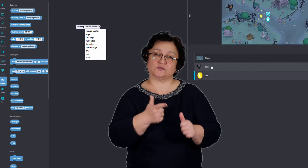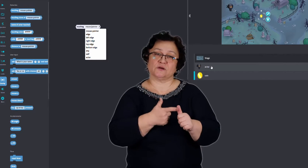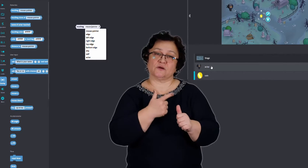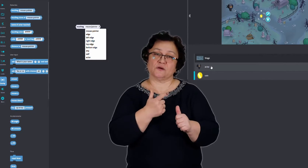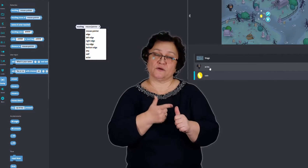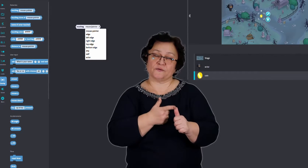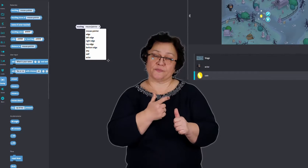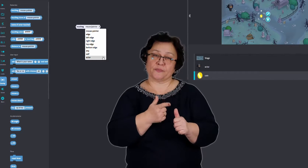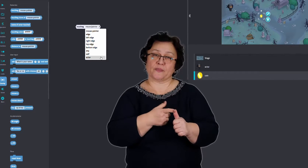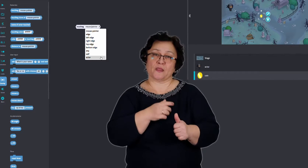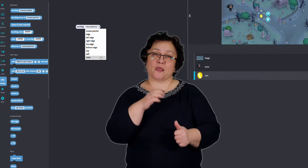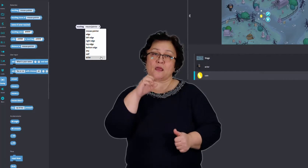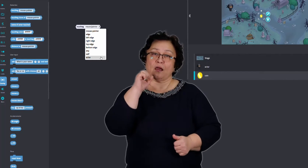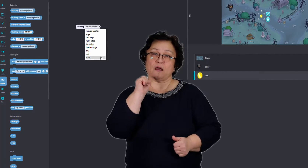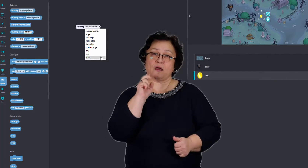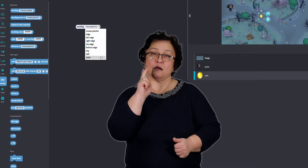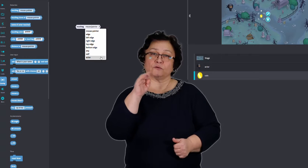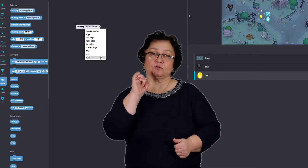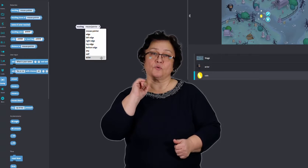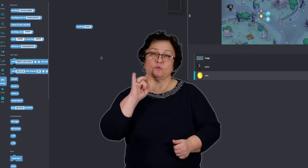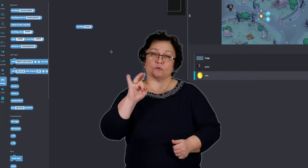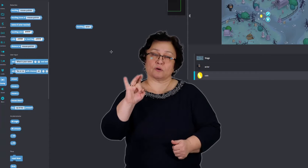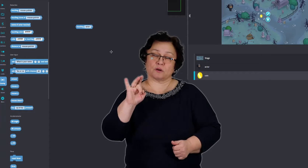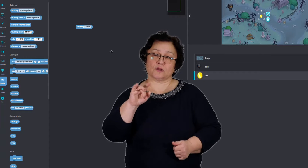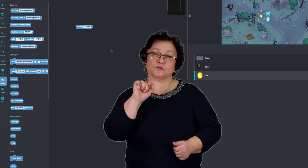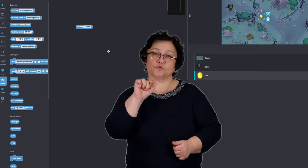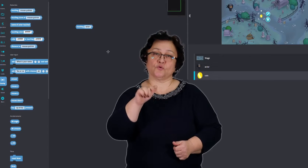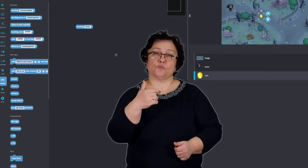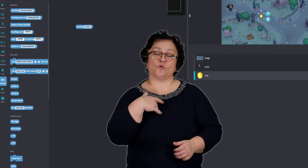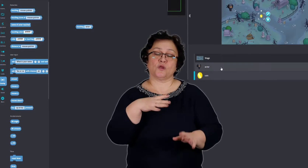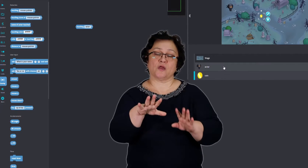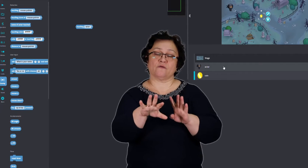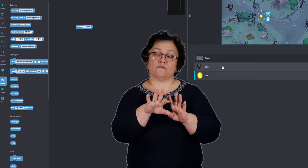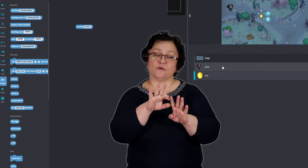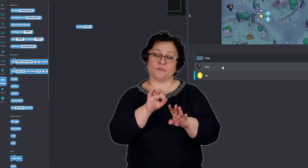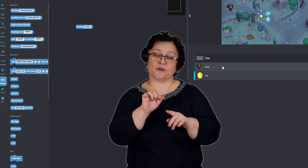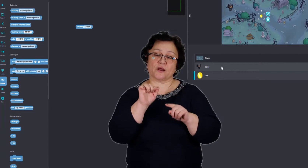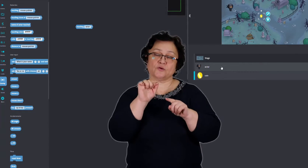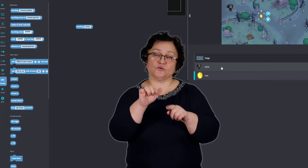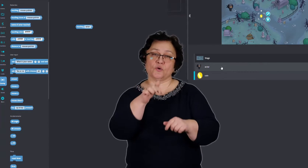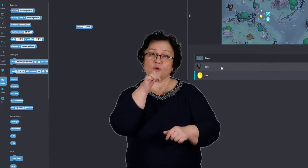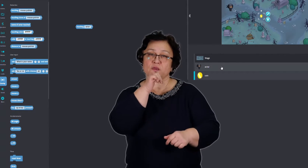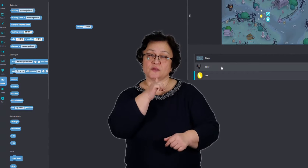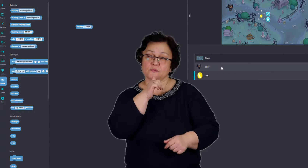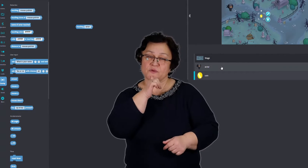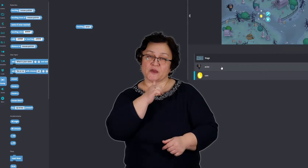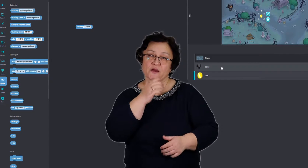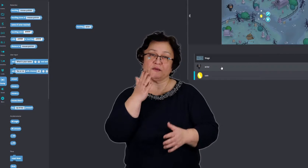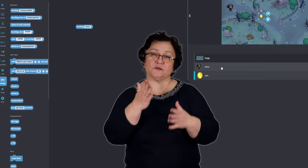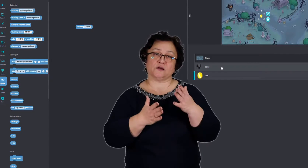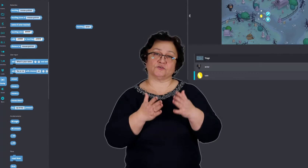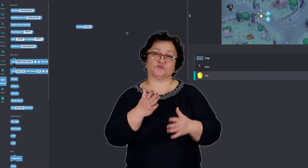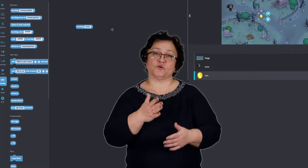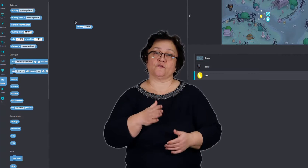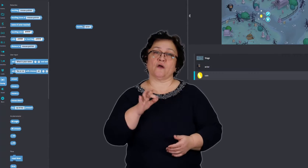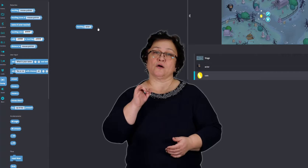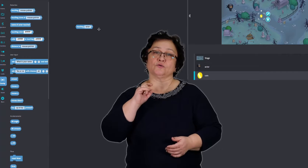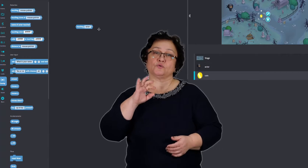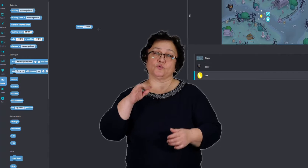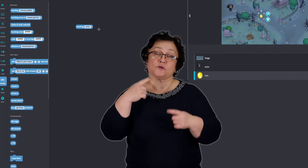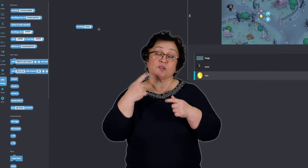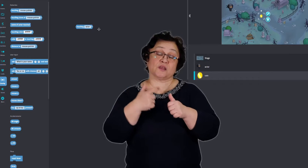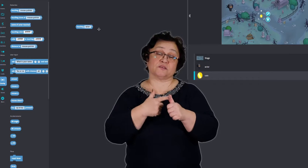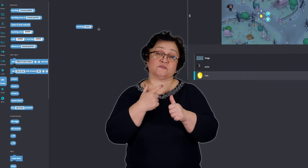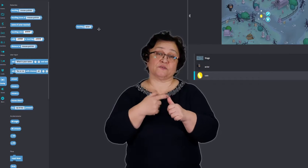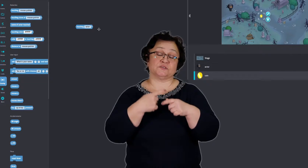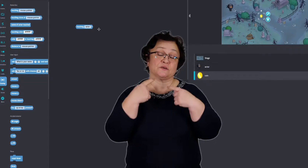назву Актор. Тому я вибираю його в меню. Якщо твій актор називається по-іншому, ти